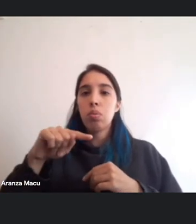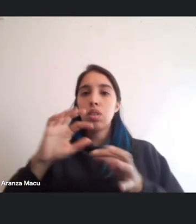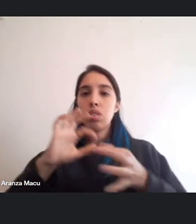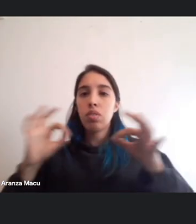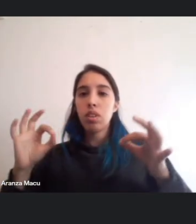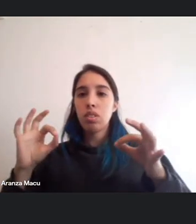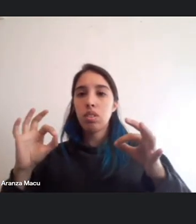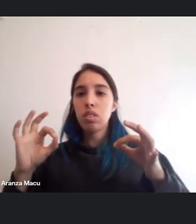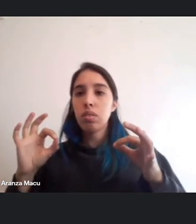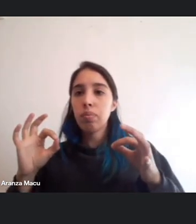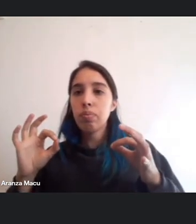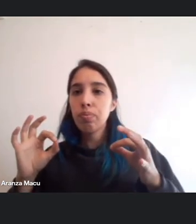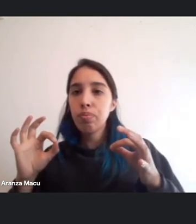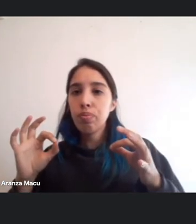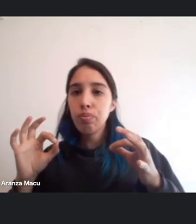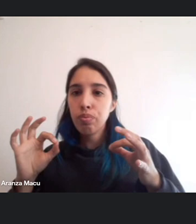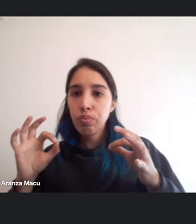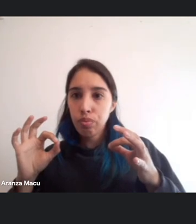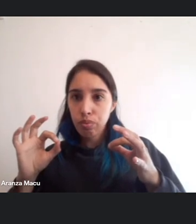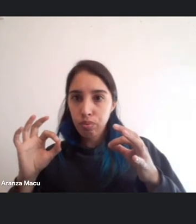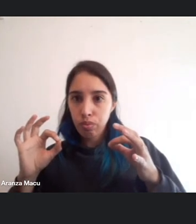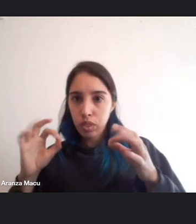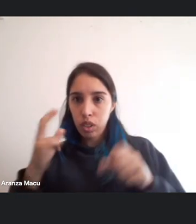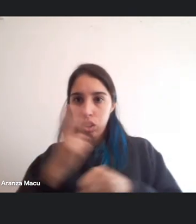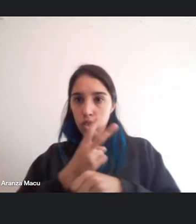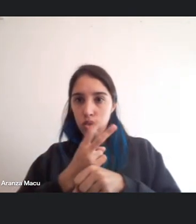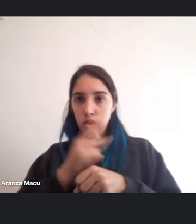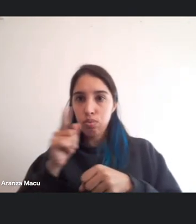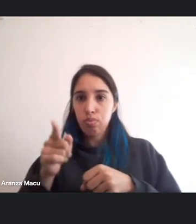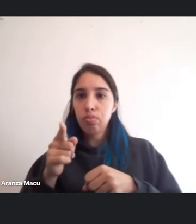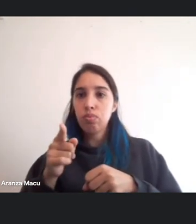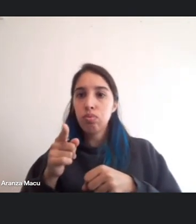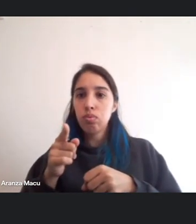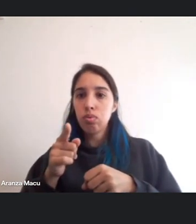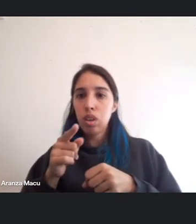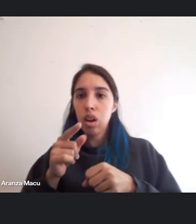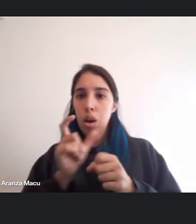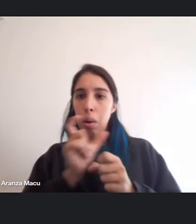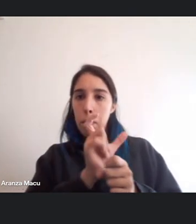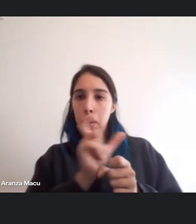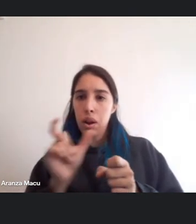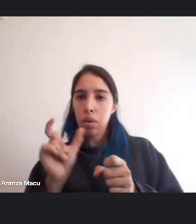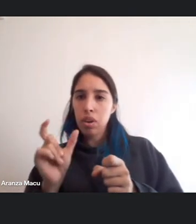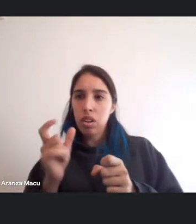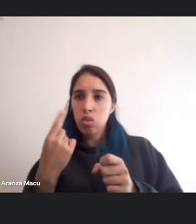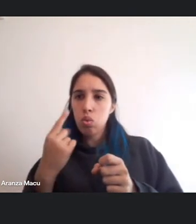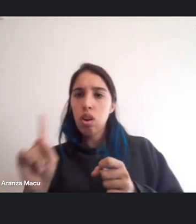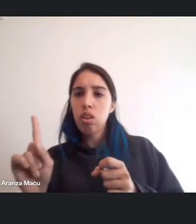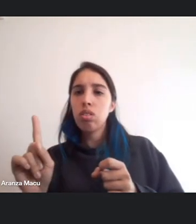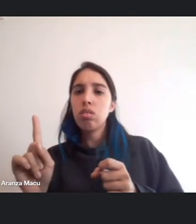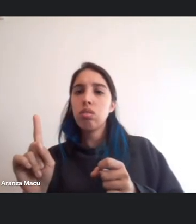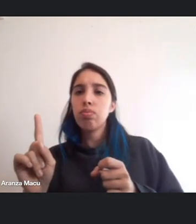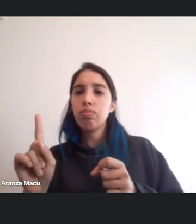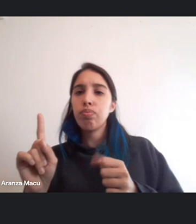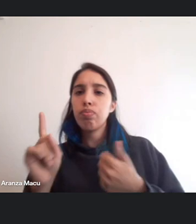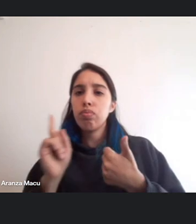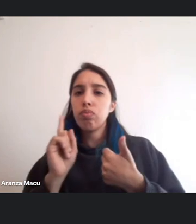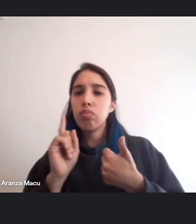constraint context. ¿Qué clases de palabras aparecen en esta frase?